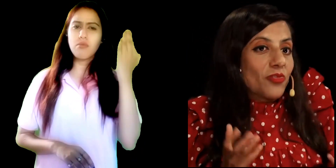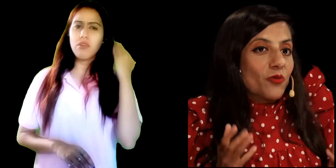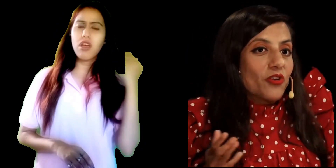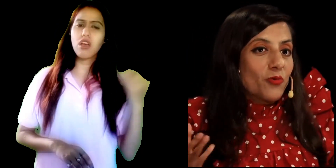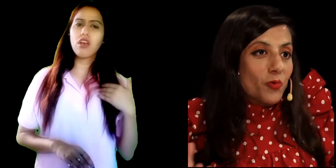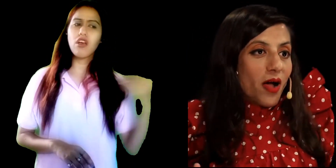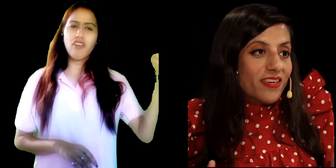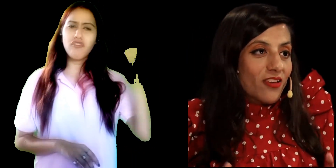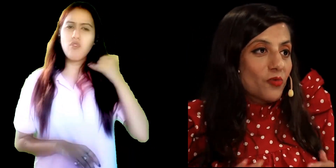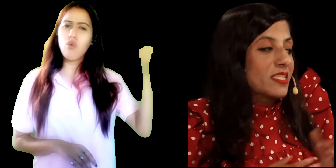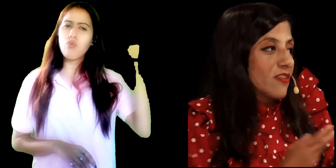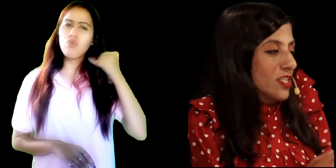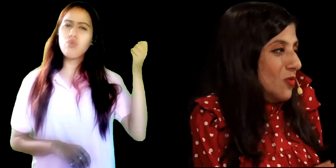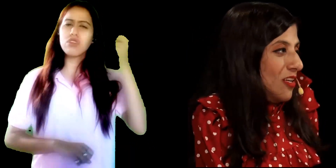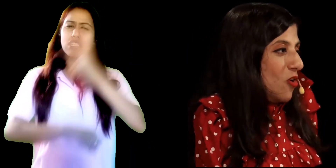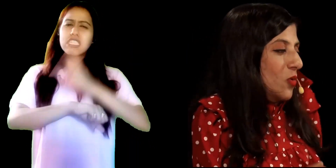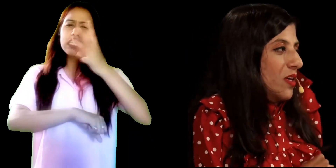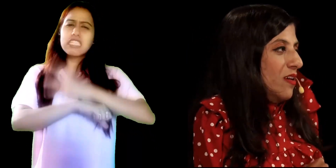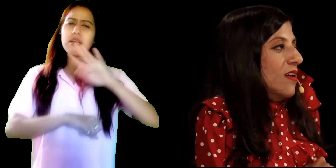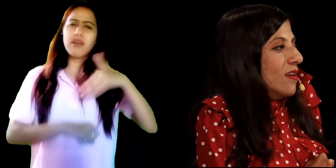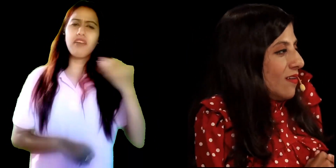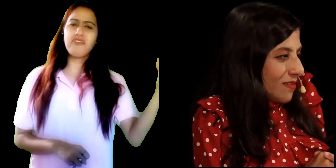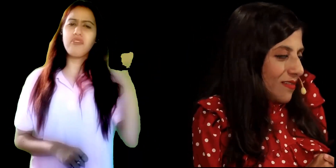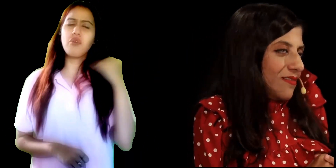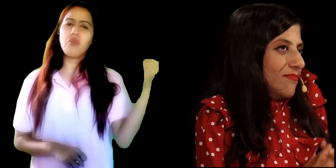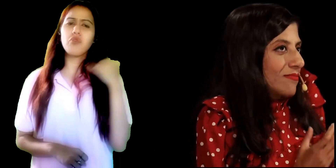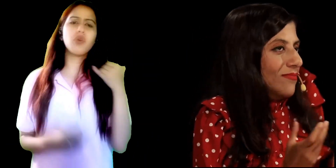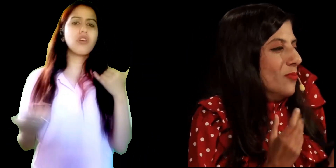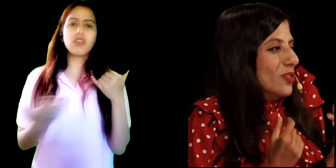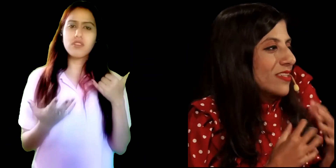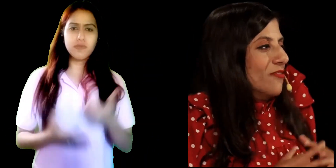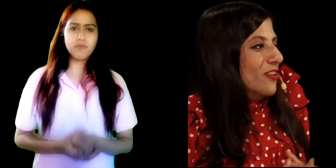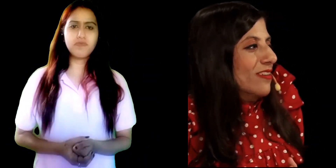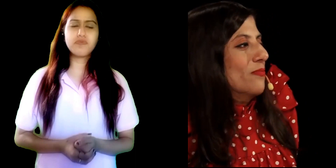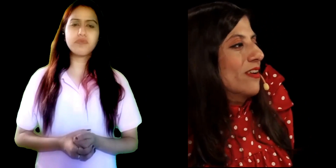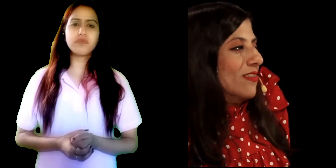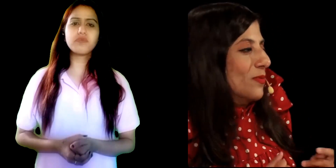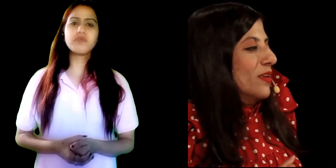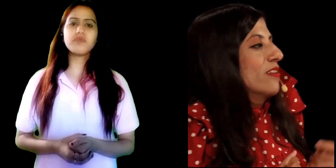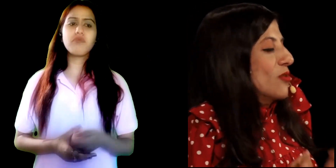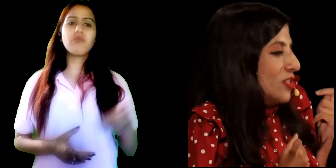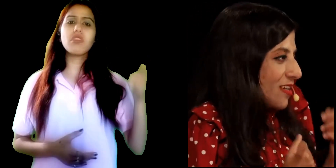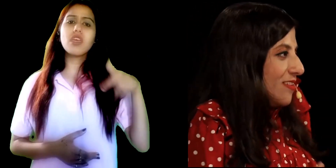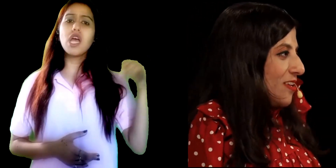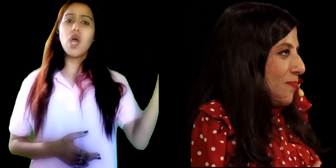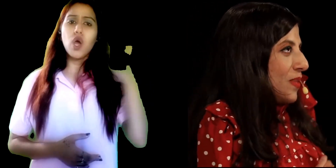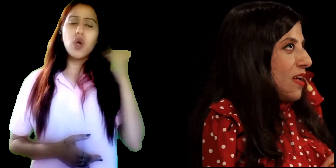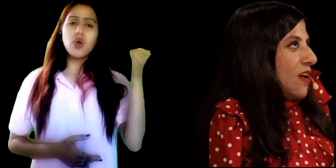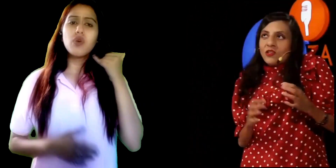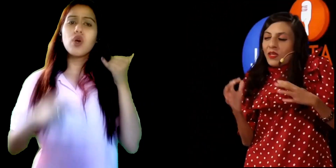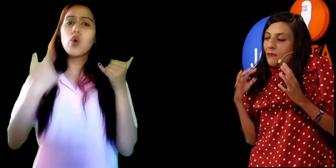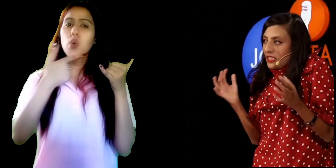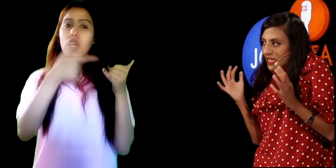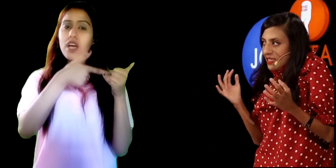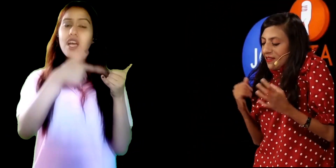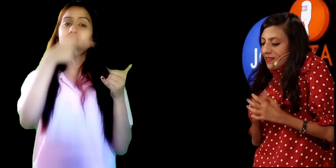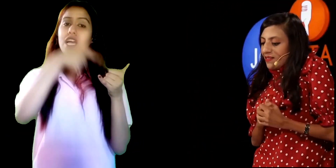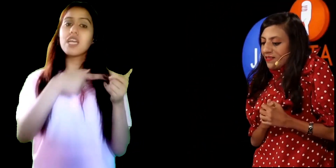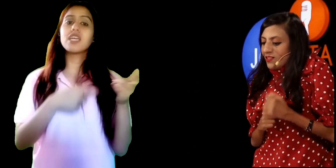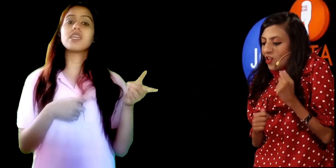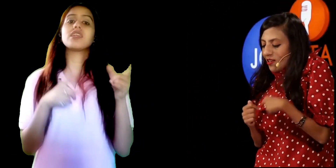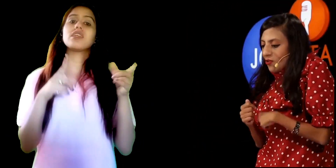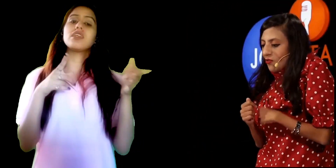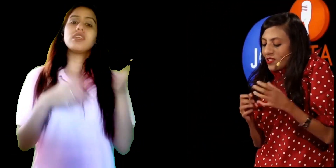एक बार चेक तो करो हुआ क्या, तुम्हें सर्विस क्यों नहीं अलॉट हुई। मुझे ज़्यादा फ़र्क नहीं पड़ रहा था, पर मैंने कहा चलो चेक करते हैं। तो मैंने पता